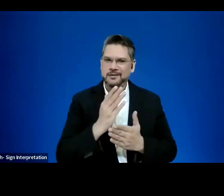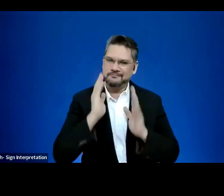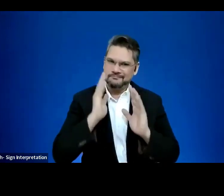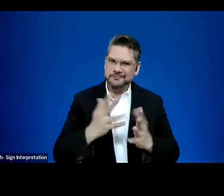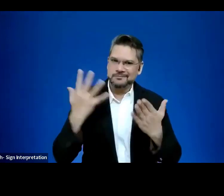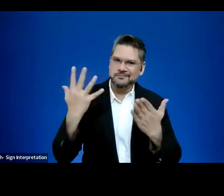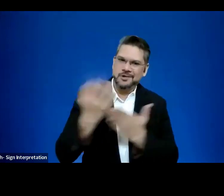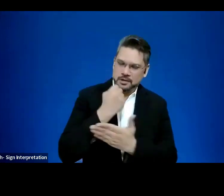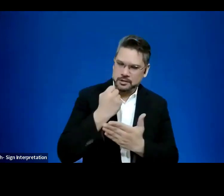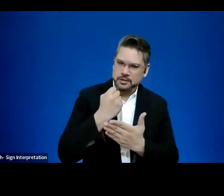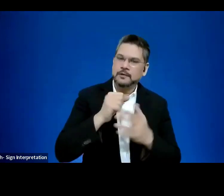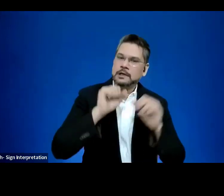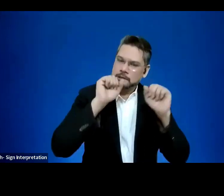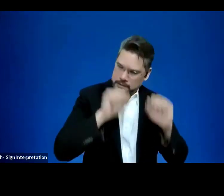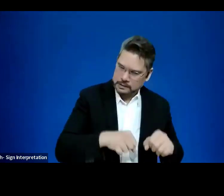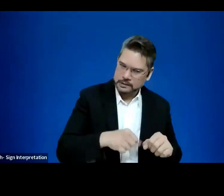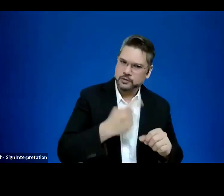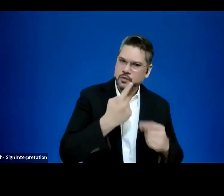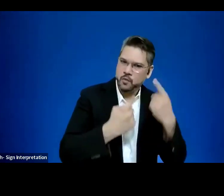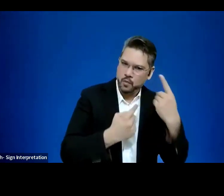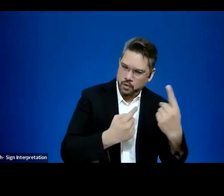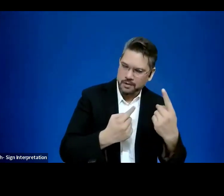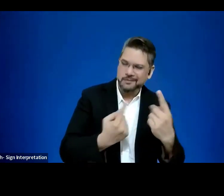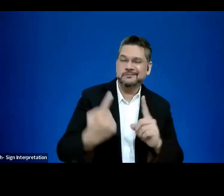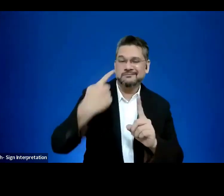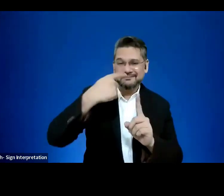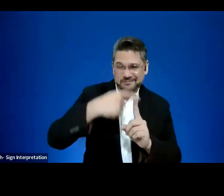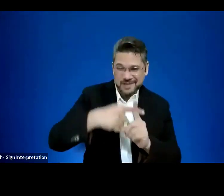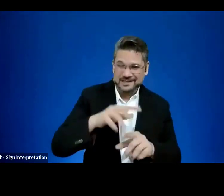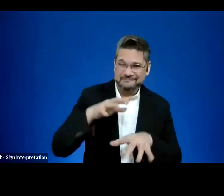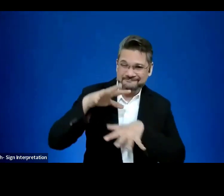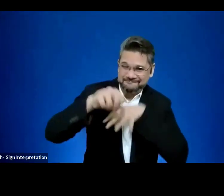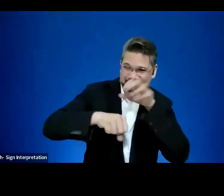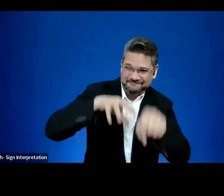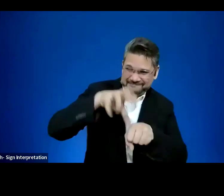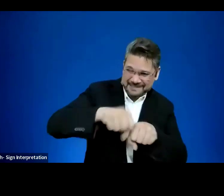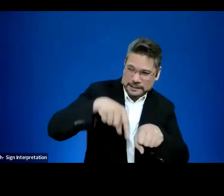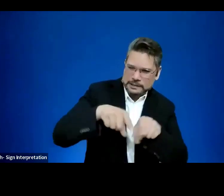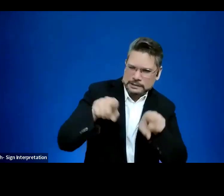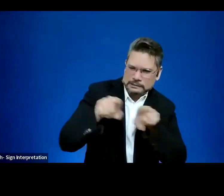不只是我们的人权标准，而是我们必须继续